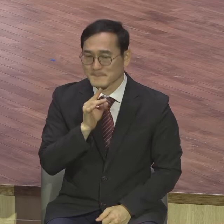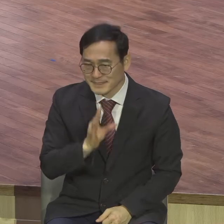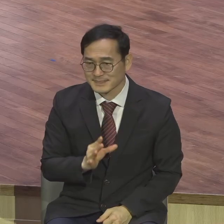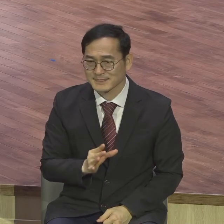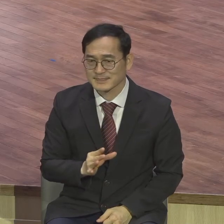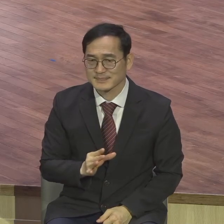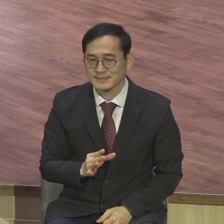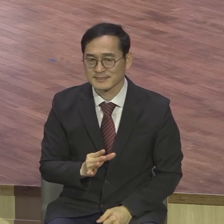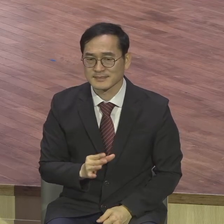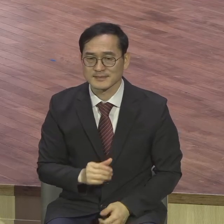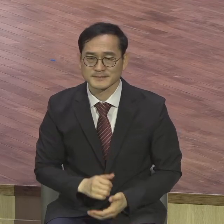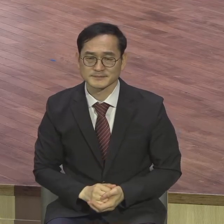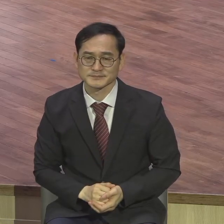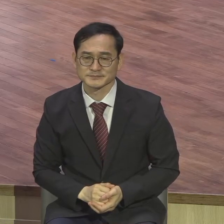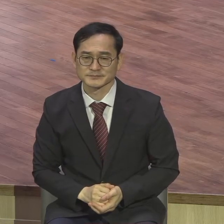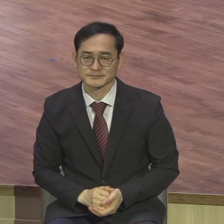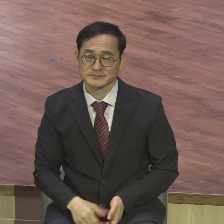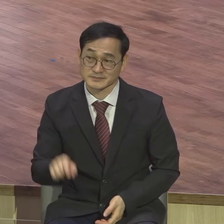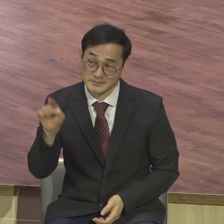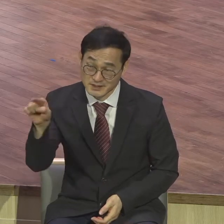이것이 유일한 복음이다.